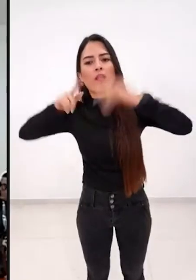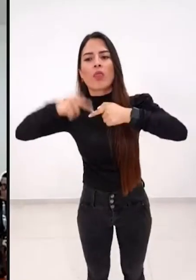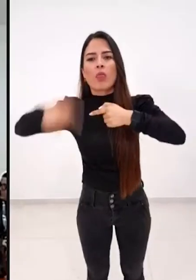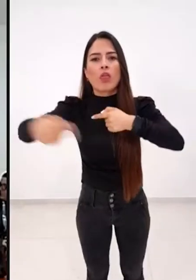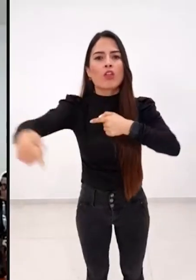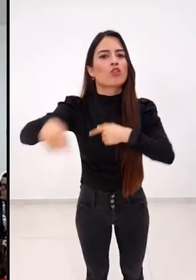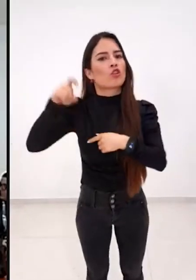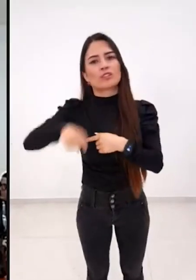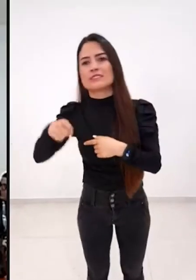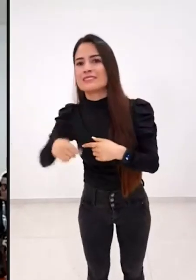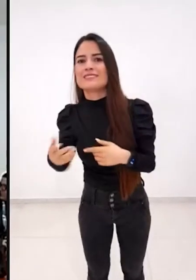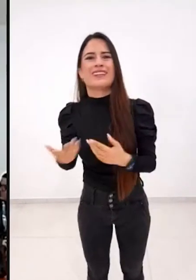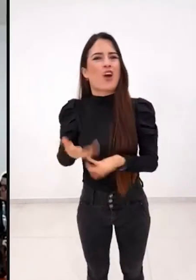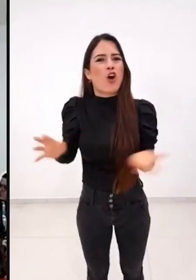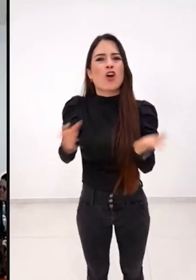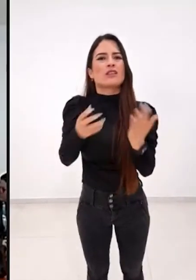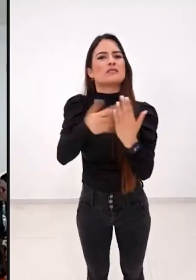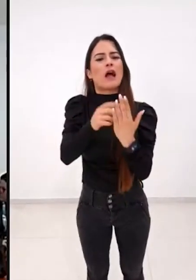en